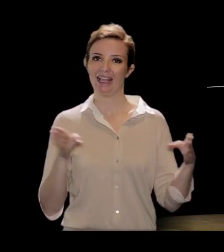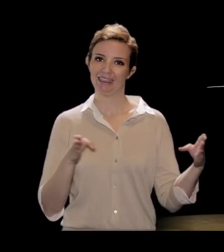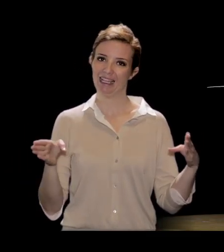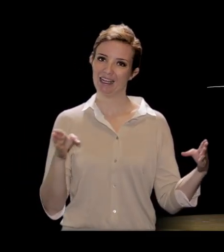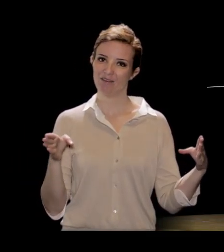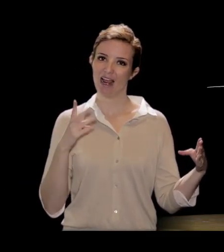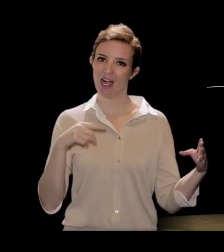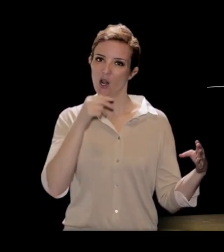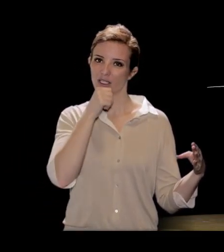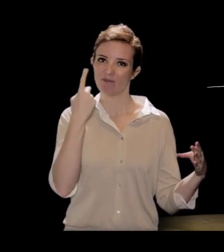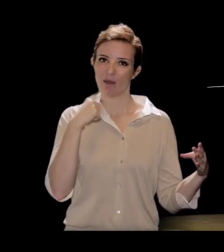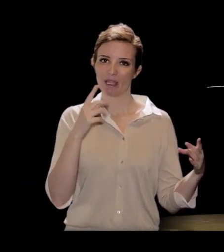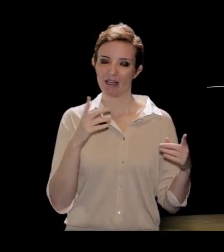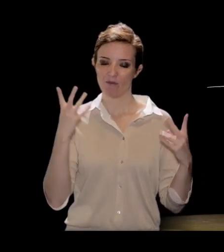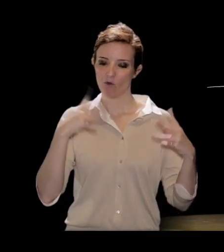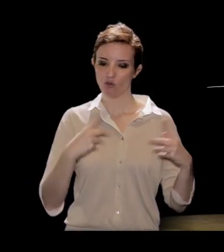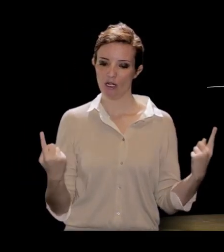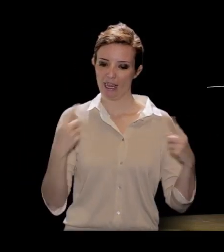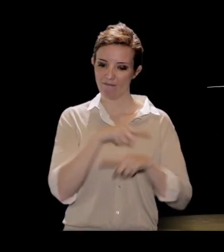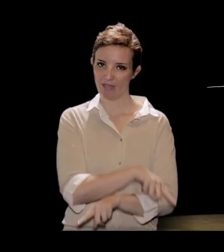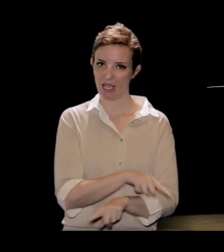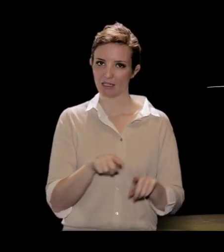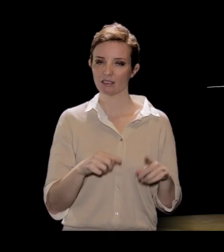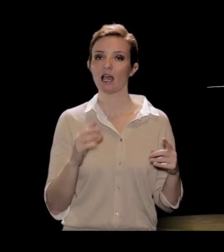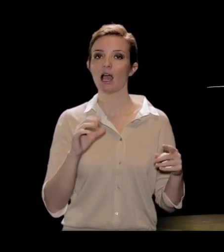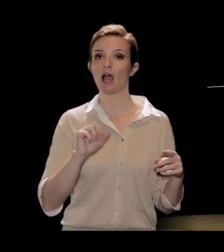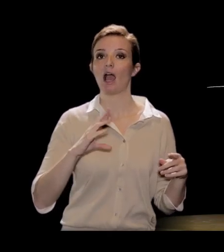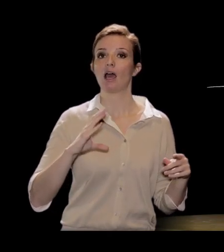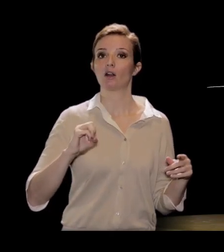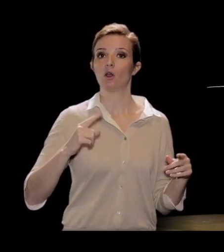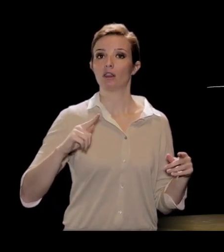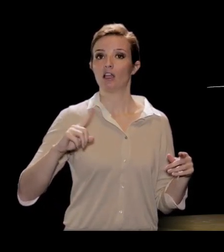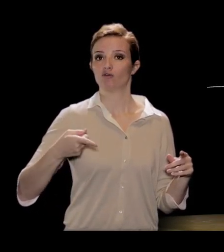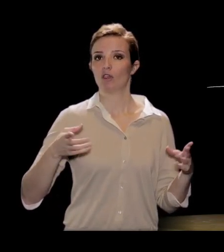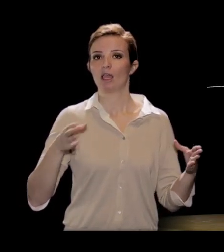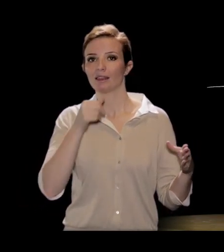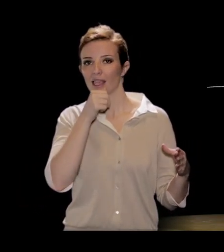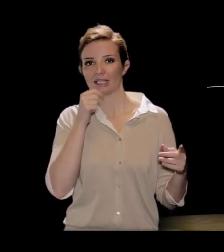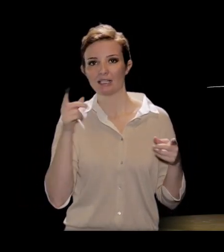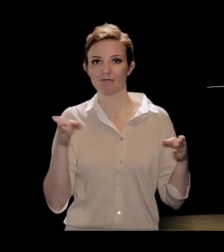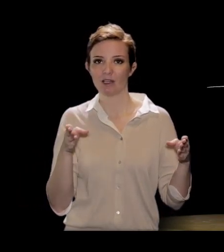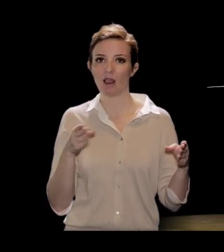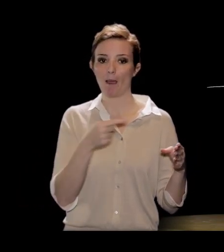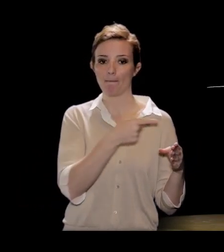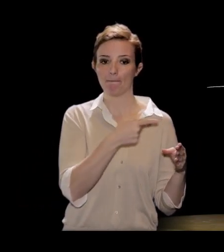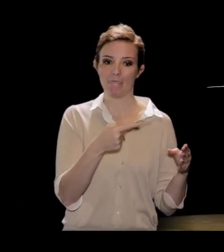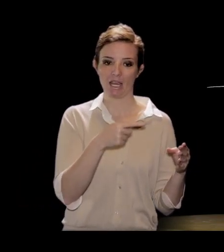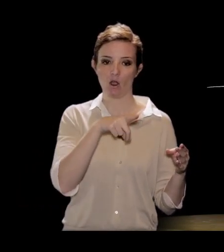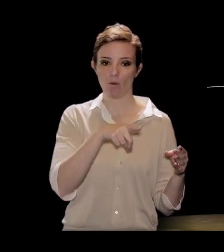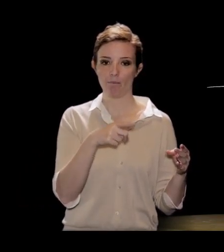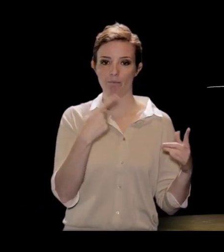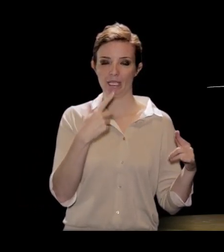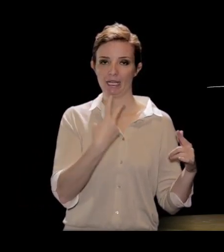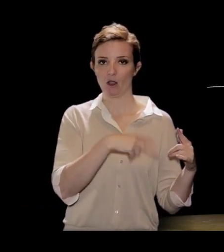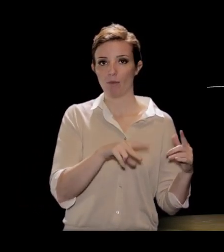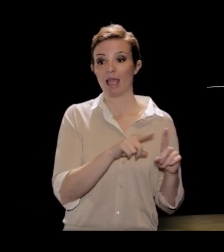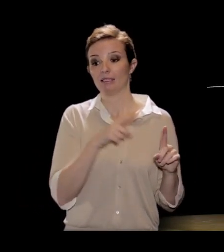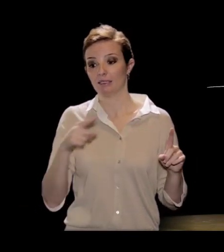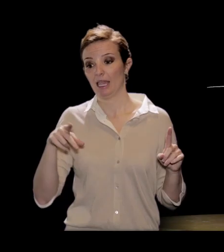intervallo per definire la funzione inversa. L'arco tangente in particolare dobbiamo limitare la tangente tra meno pi greco mezzi e pi greco mezzi.